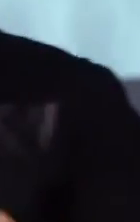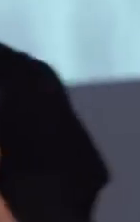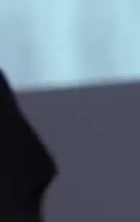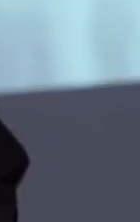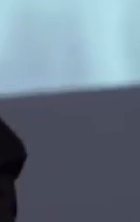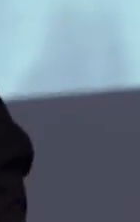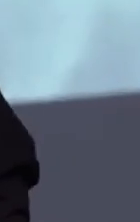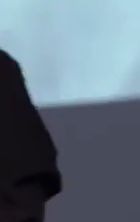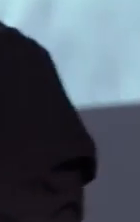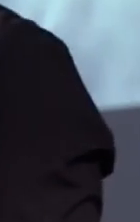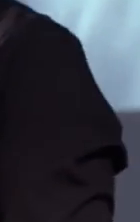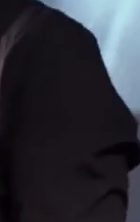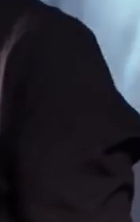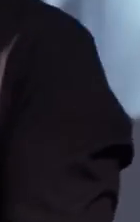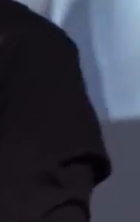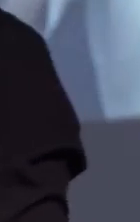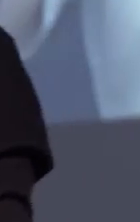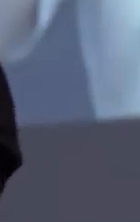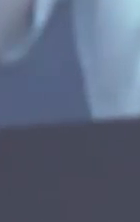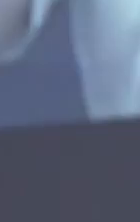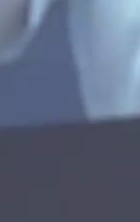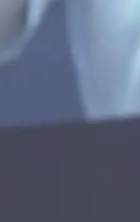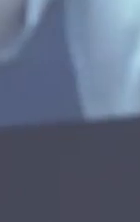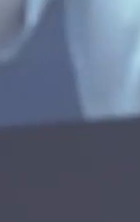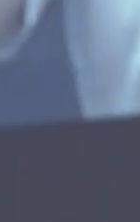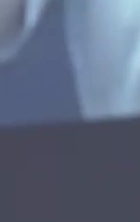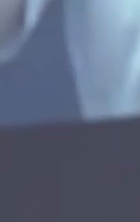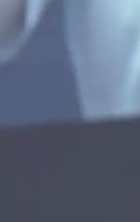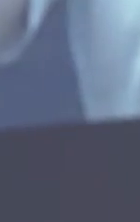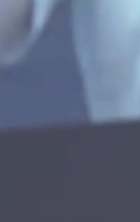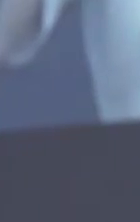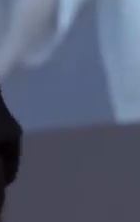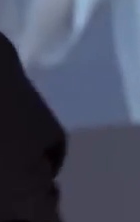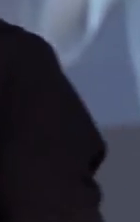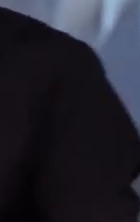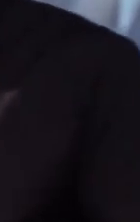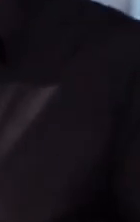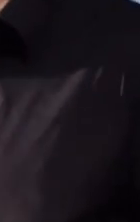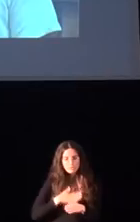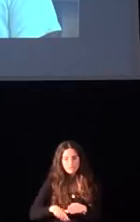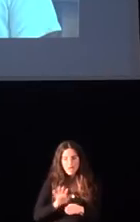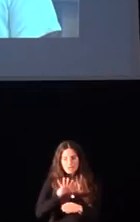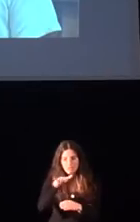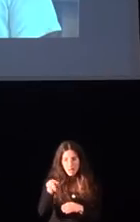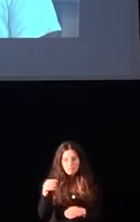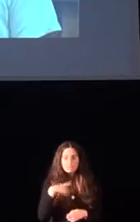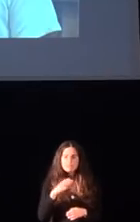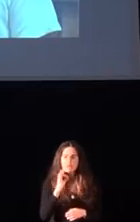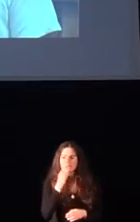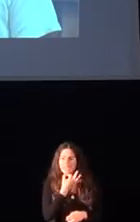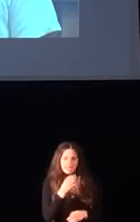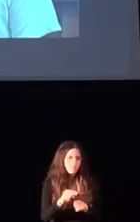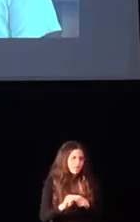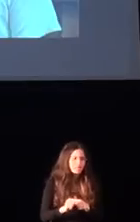יש הרבה מחקרים שמראים שככל שאנחנו נהיה יותר דומים לאנשים שאנחנו מדברים איתם, שאנחנו רוצים להשפיע עליהם, אם זה בגיל,